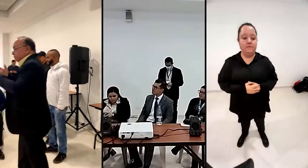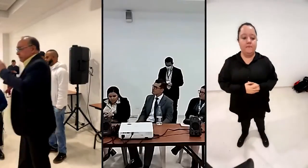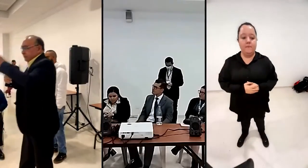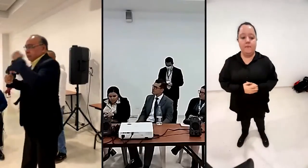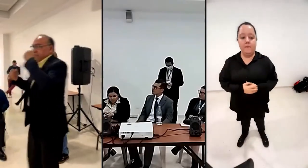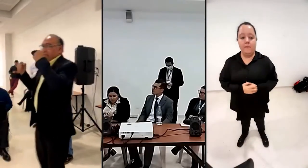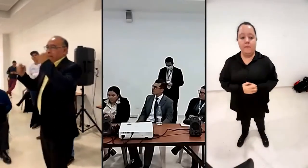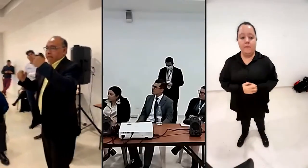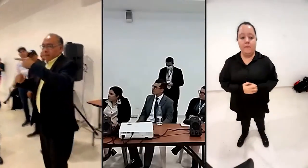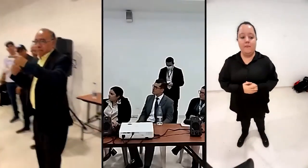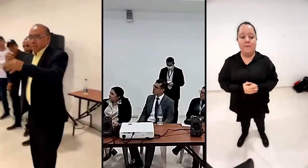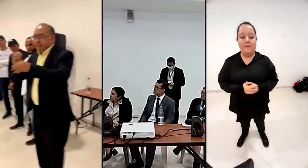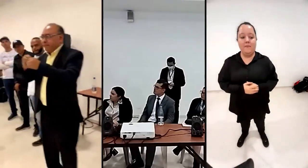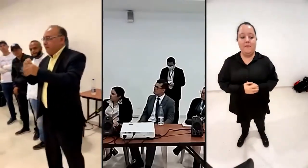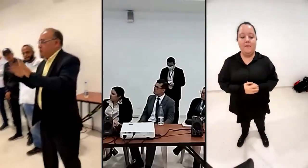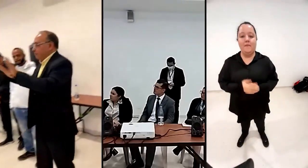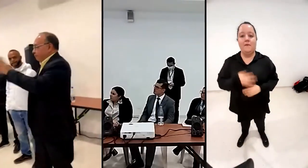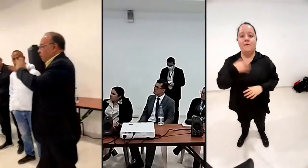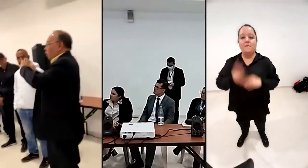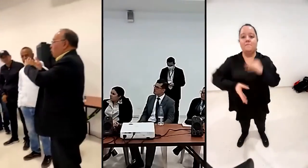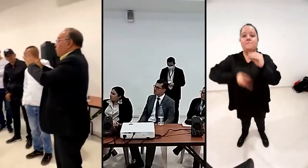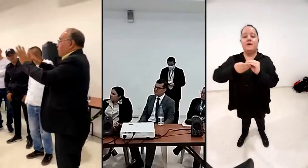la cosa más